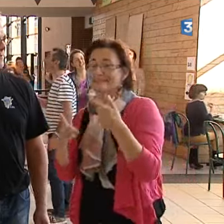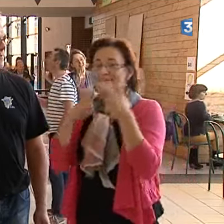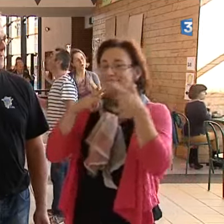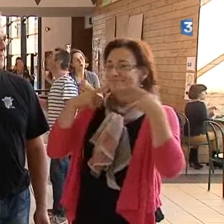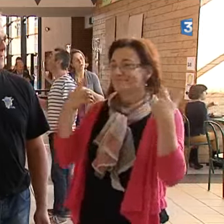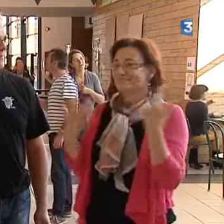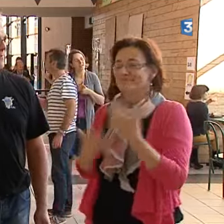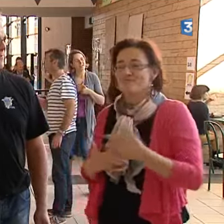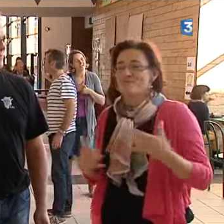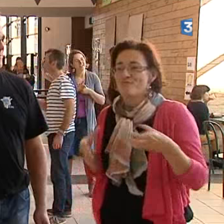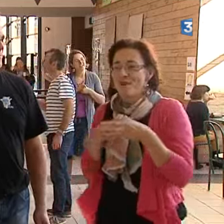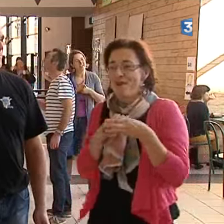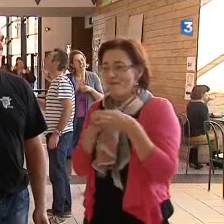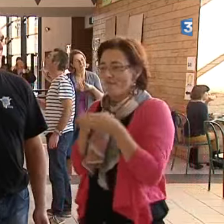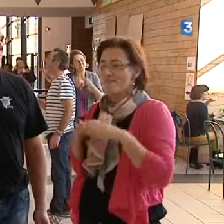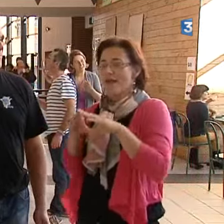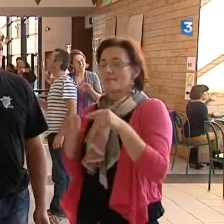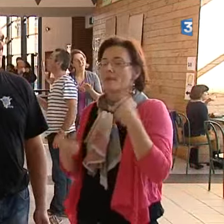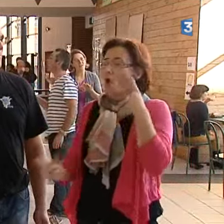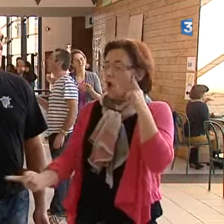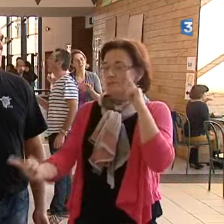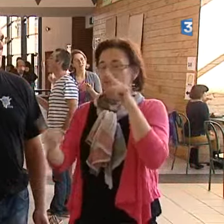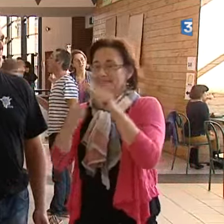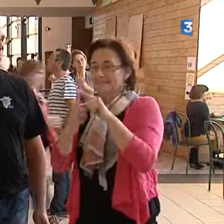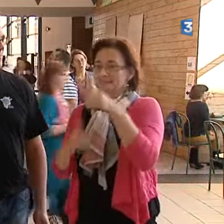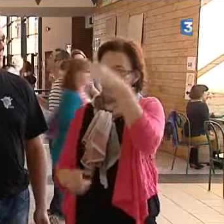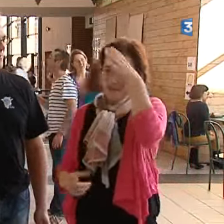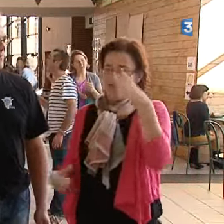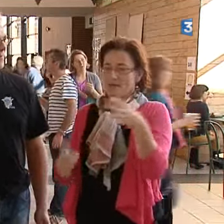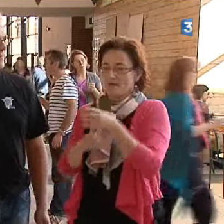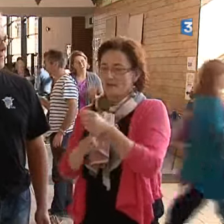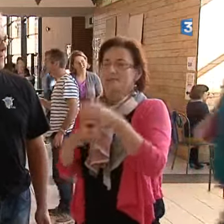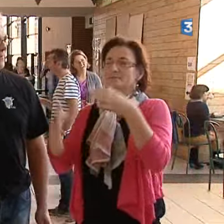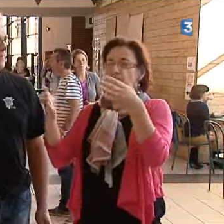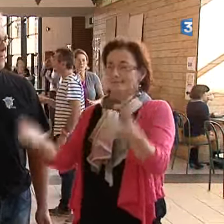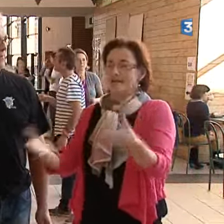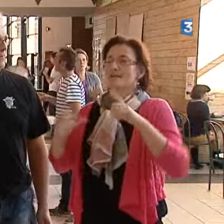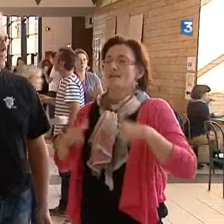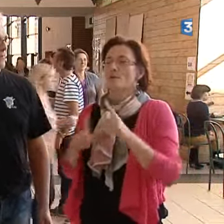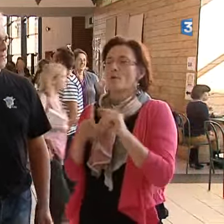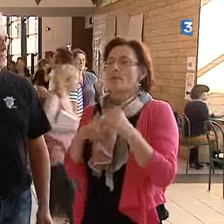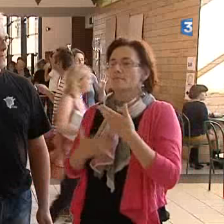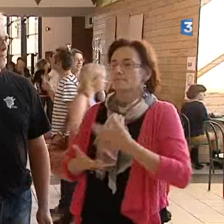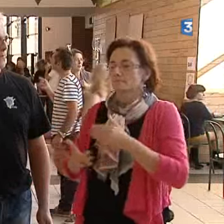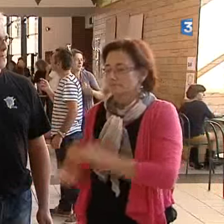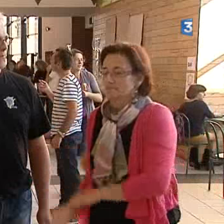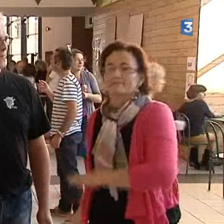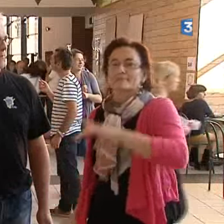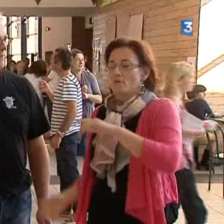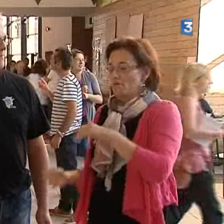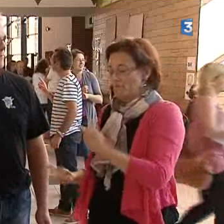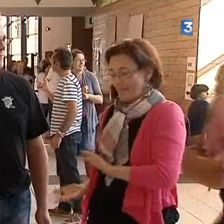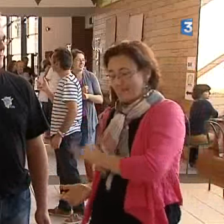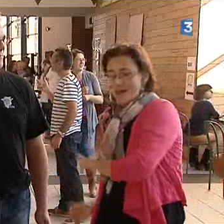on est très heureux. C'est très positif. Tout le monde est souriant dans la famille. On a retrouvé cette unité familiale. Et Clément est vraiment parmi nous